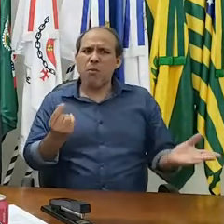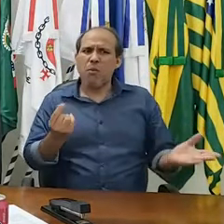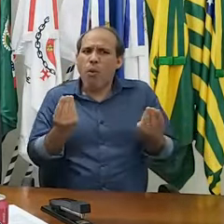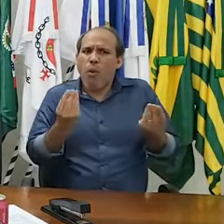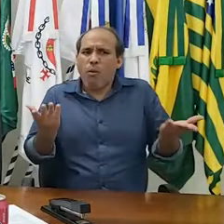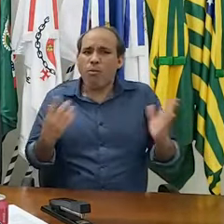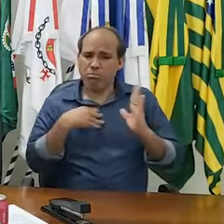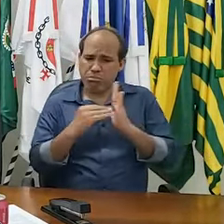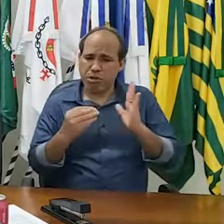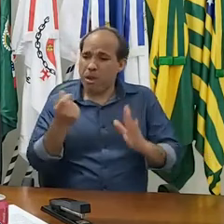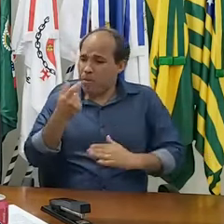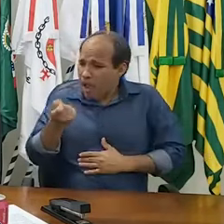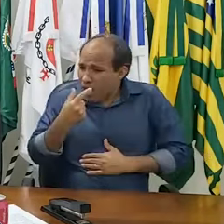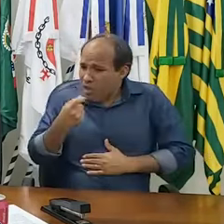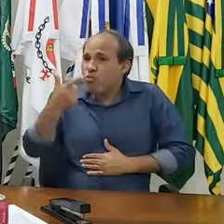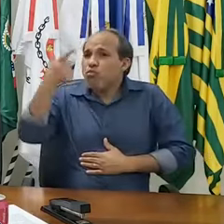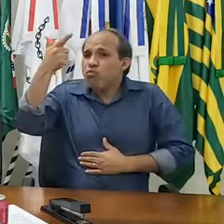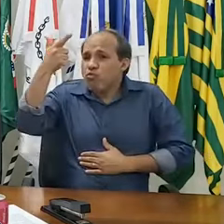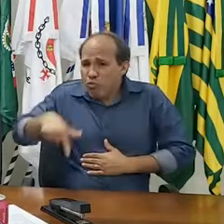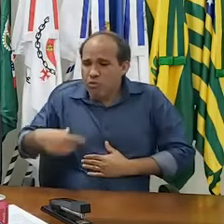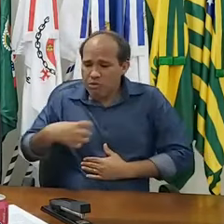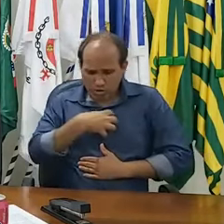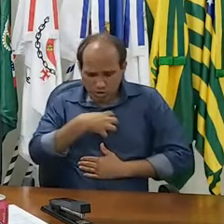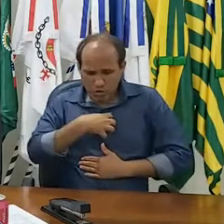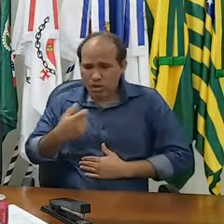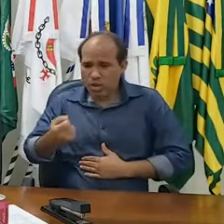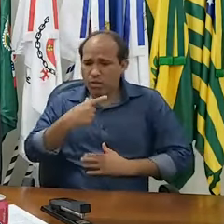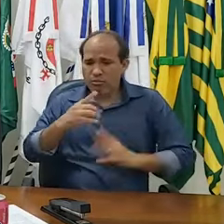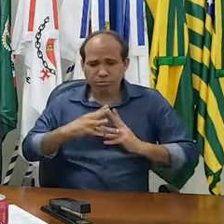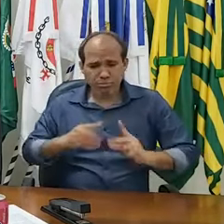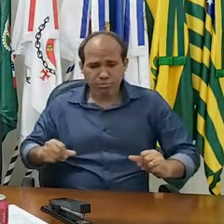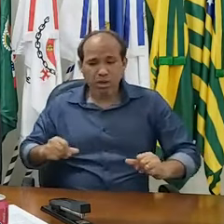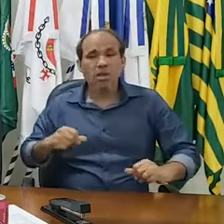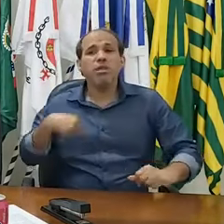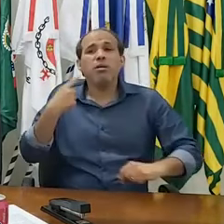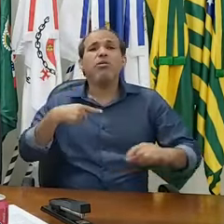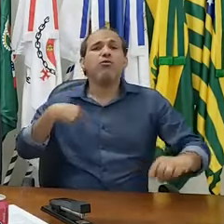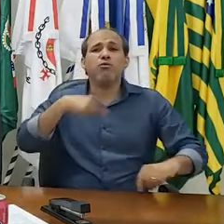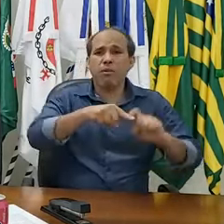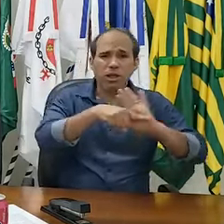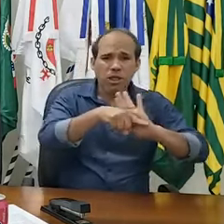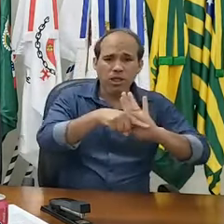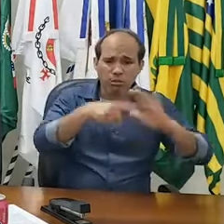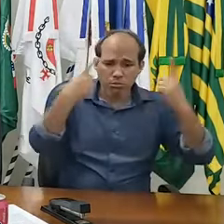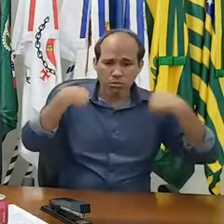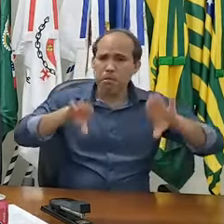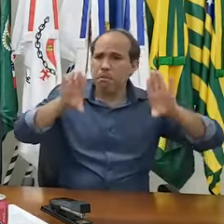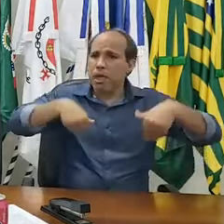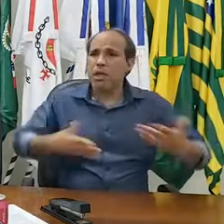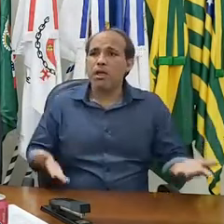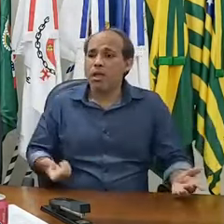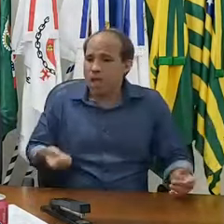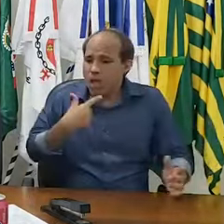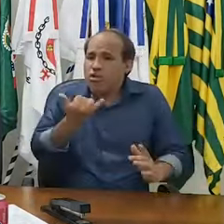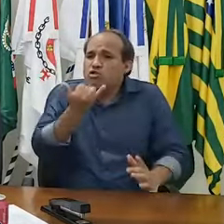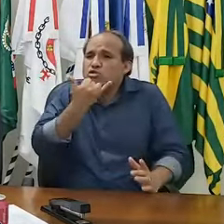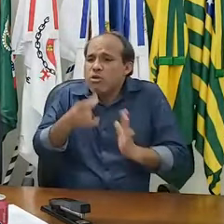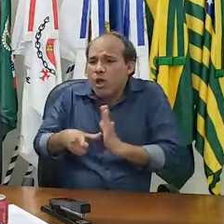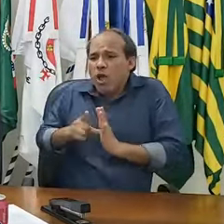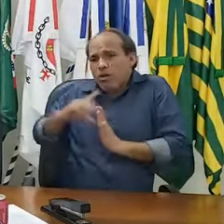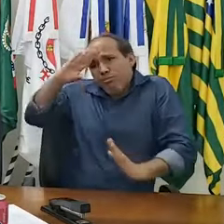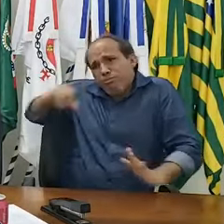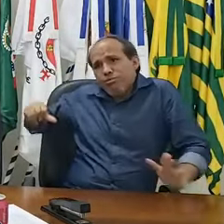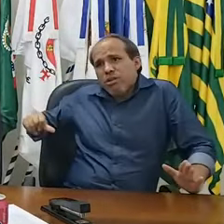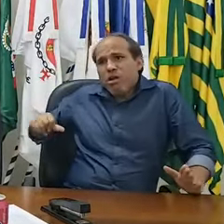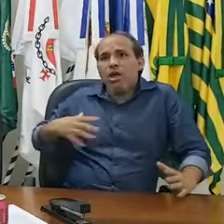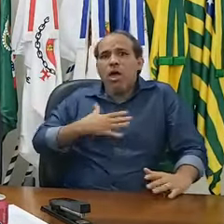remédio que estava com sintoma. Tomei, fiz o exame, não estava. Mas por precaução tomei. Qual o problema? Eu vou